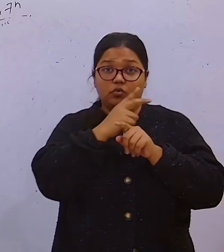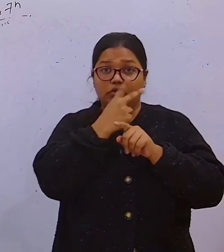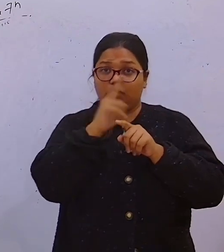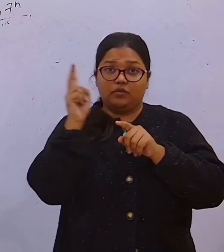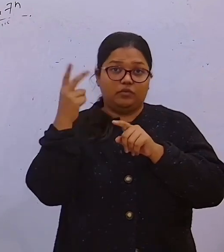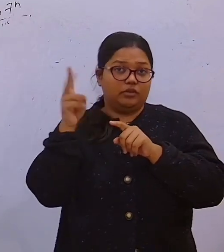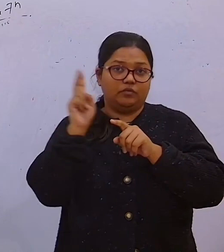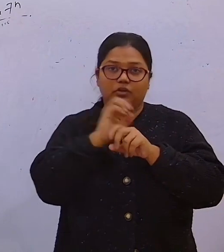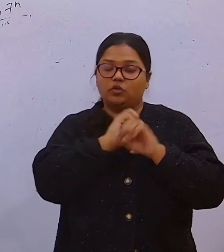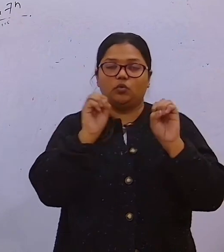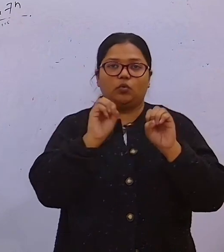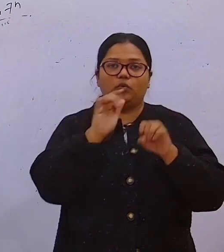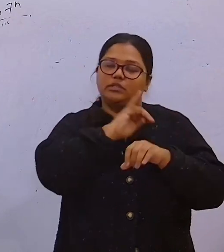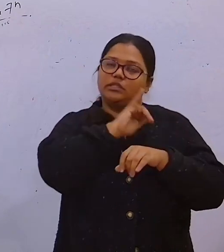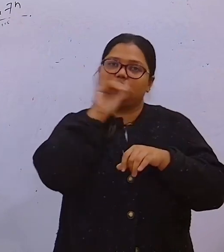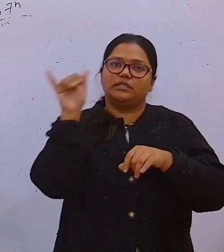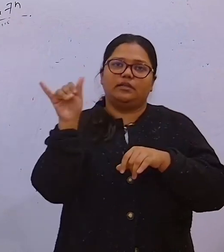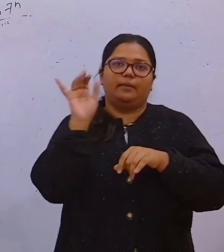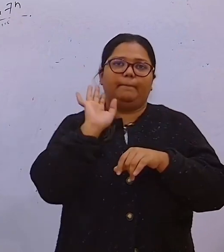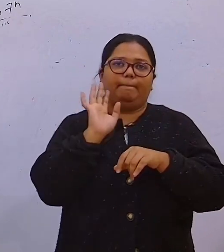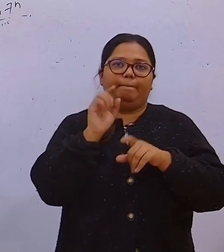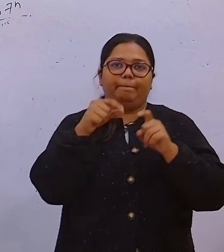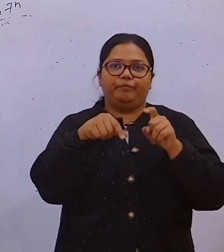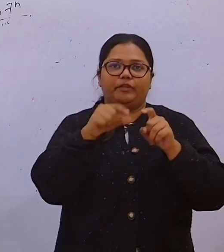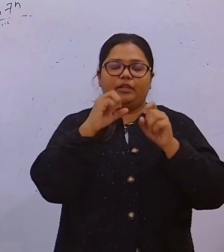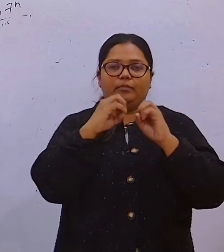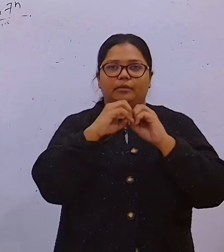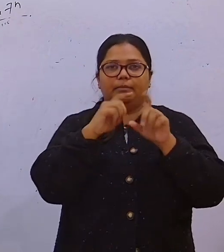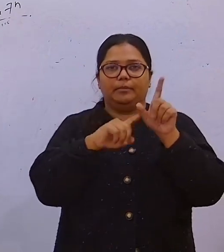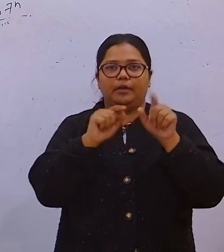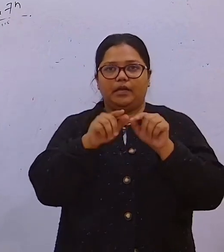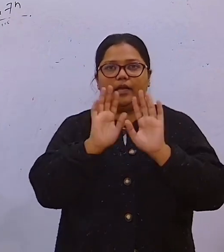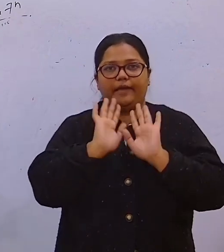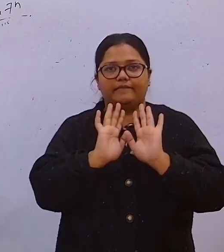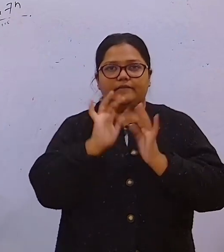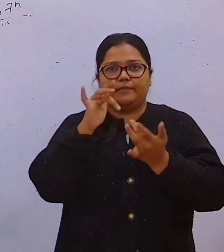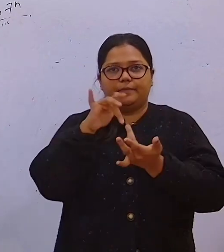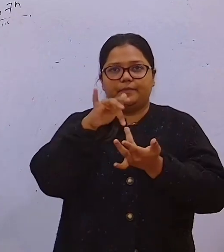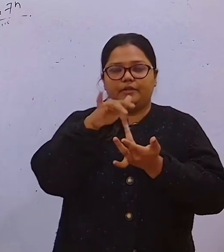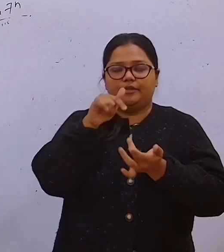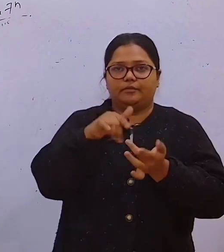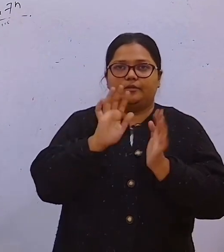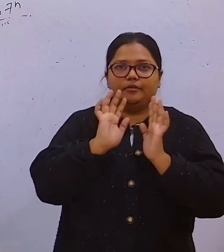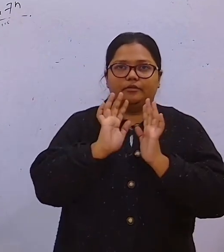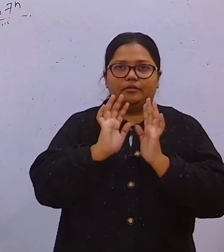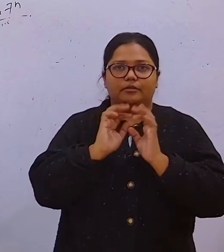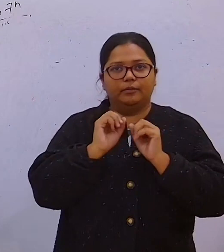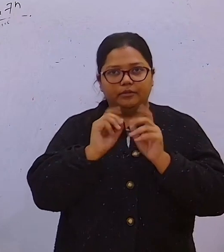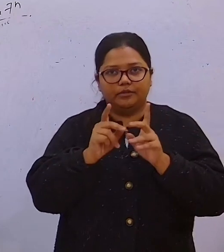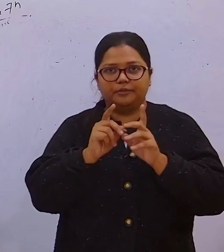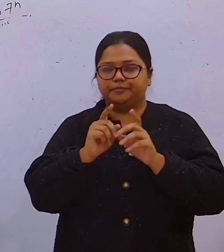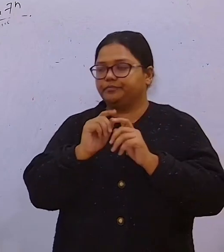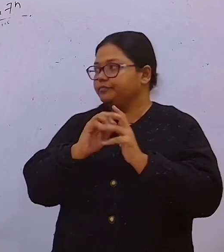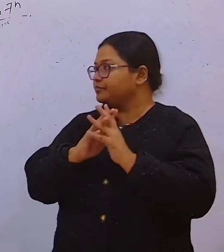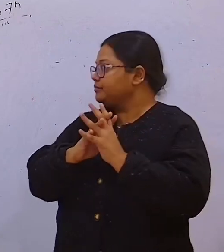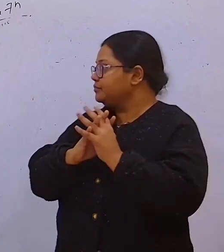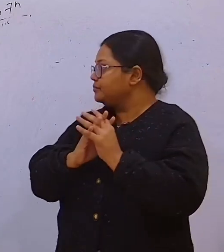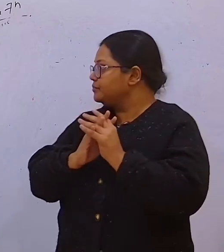है क्या, नहीं, तो कौन सा नाउन है ये, सिंगुलर नाउन। तो मेरा रूल क्या कहता है,